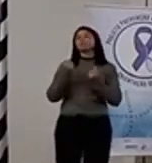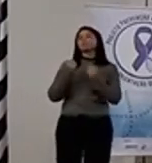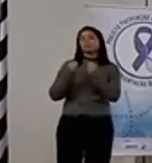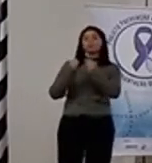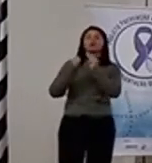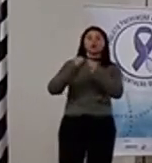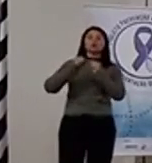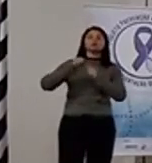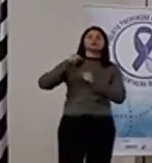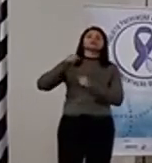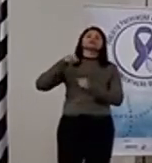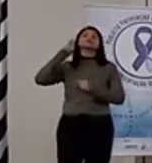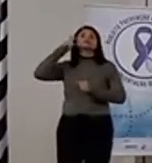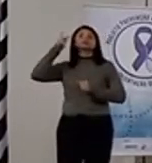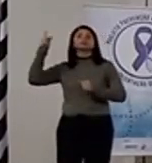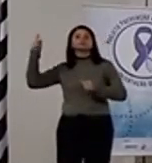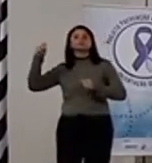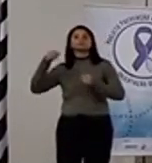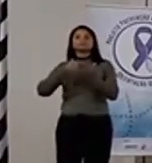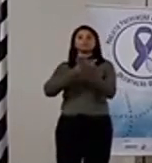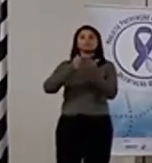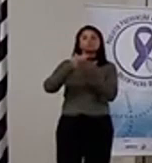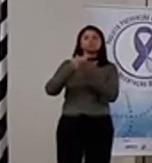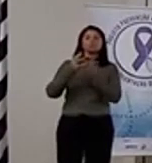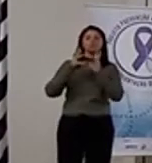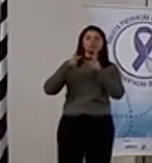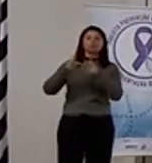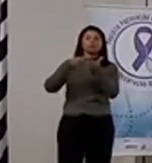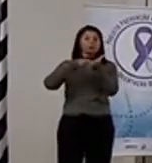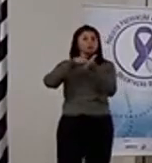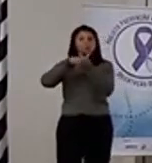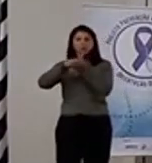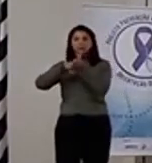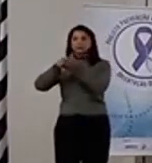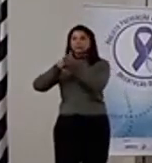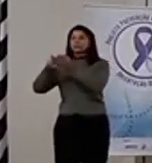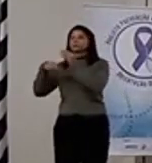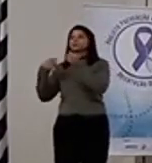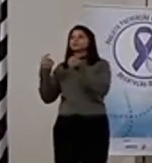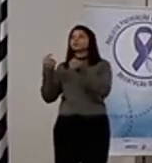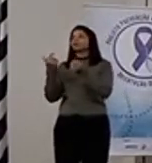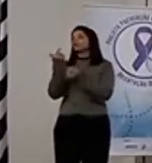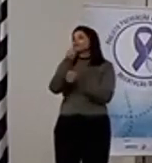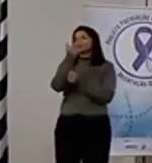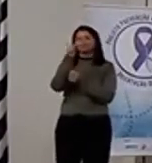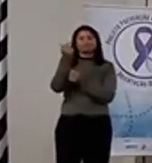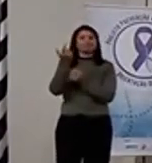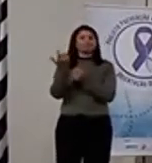vai começar toda uma série de investigações. O problema da genética é esse, que não há apenas um exame, são